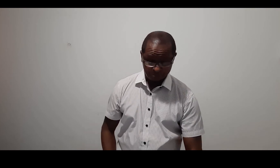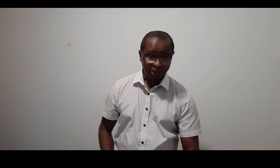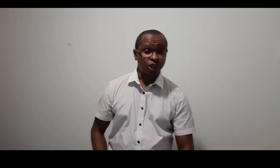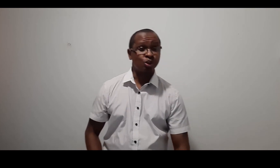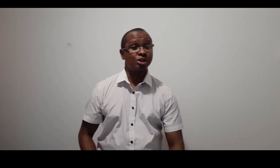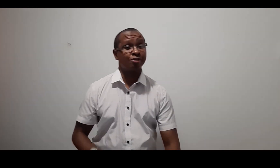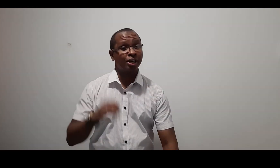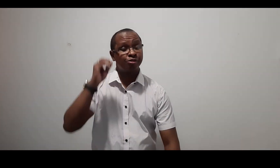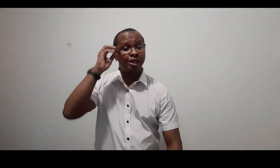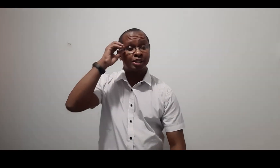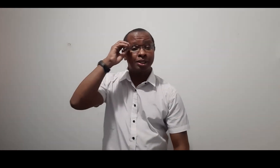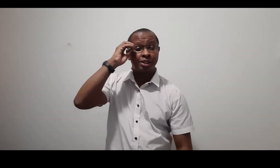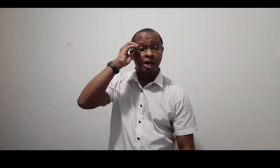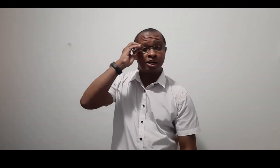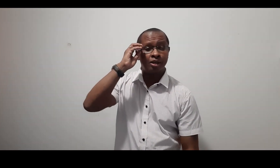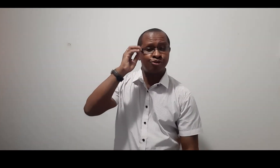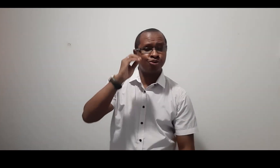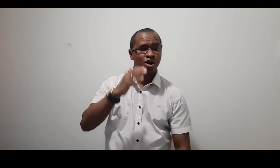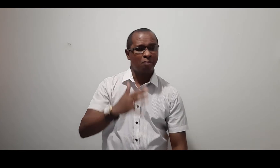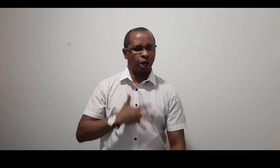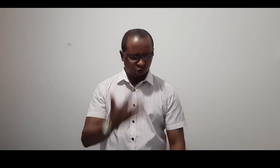Ampian'i Jesosy zany fanazavany zany ilazany ny fo maloto.